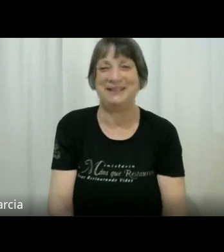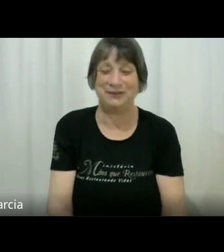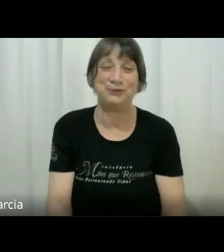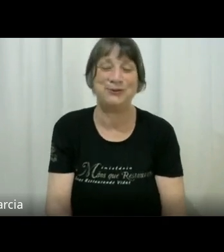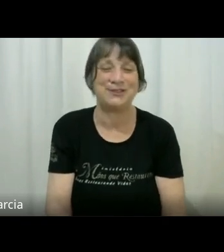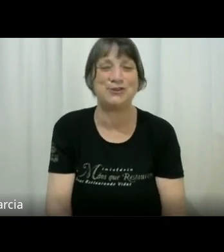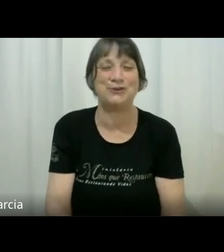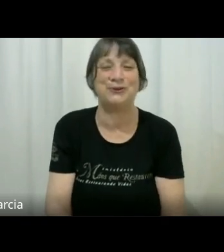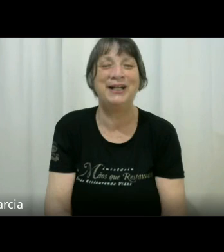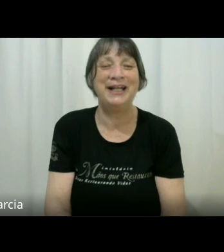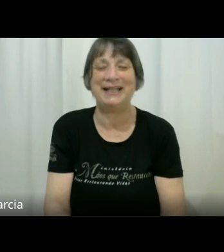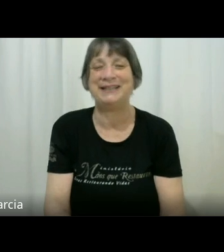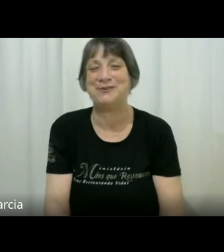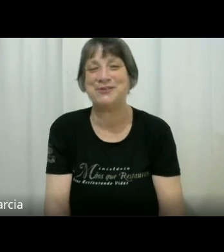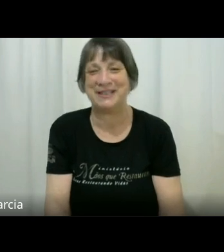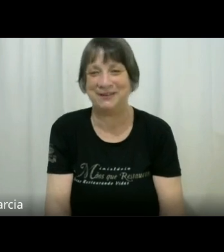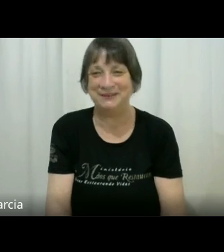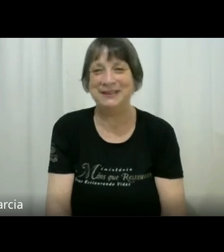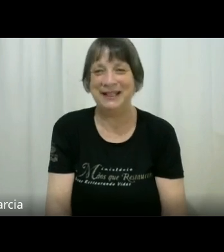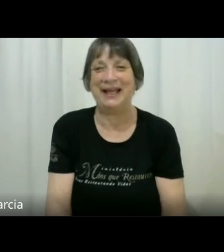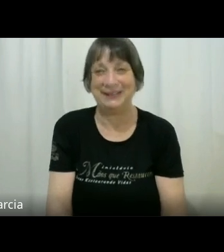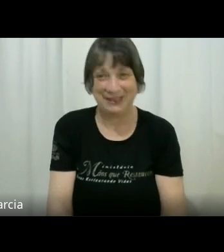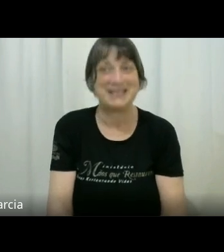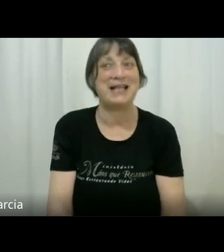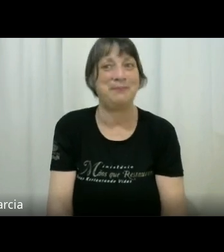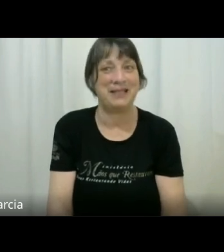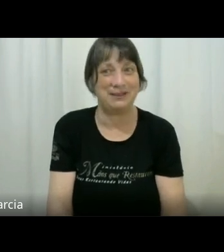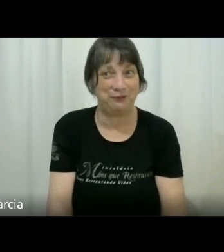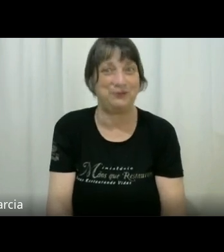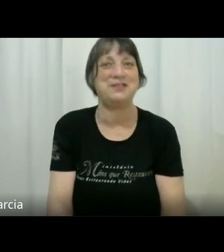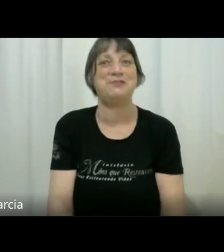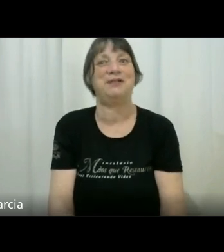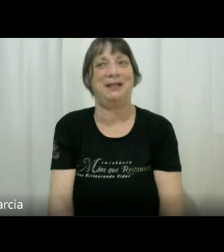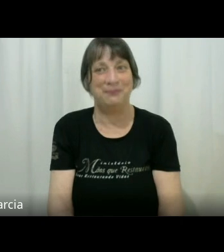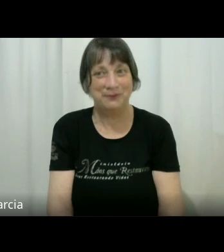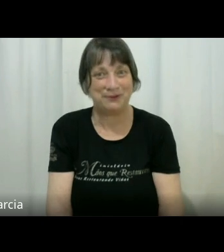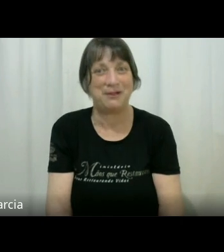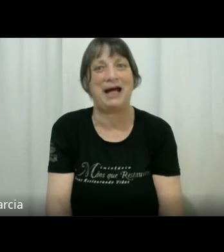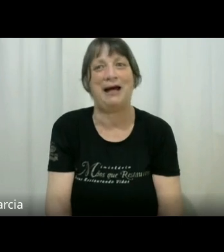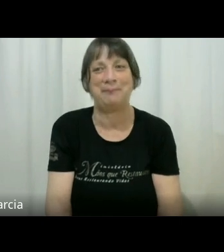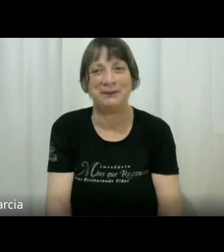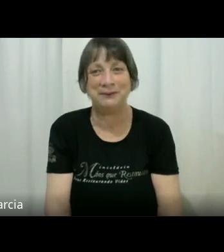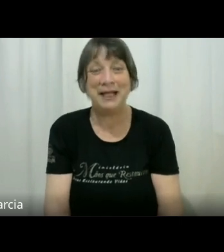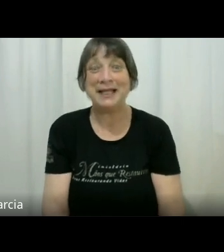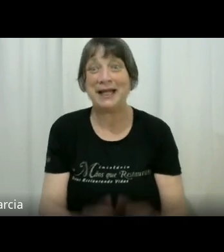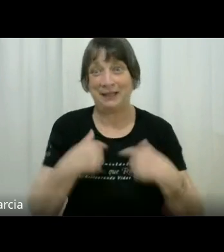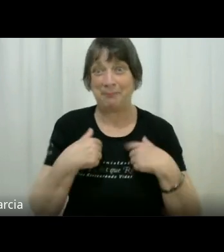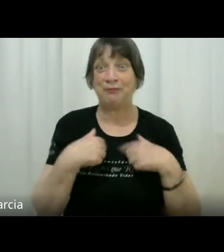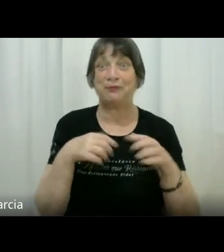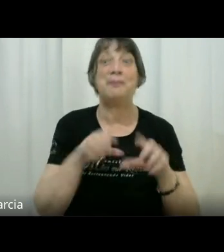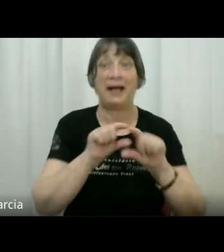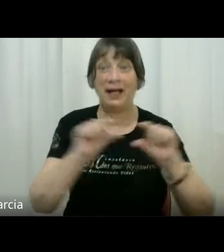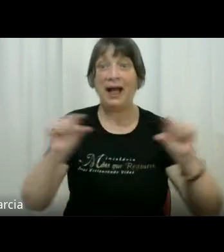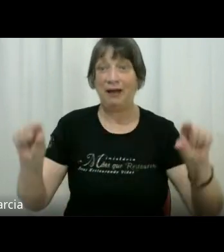fazer. Então, tudo isso ajudou na tradução. A gente sabe que é difícil, é muito rápido, e até